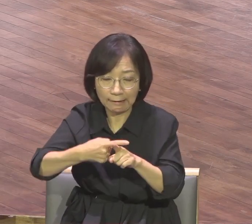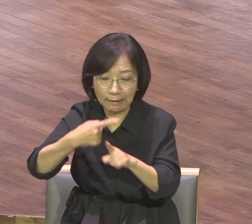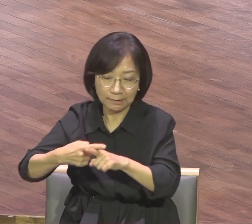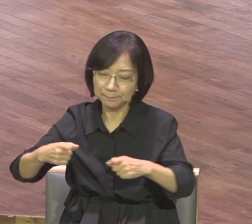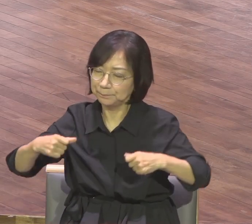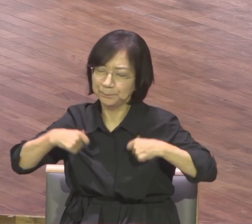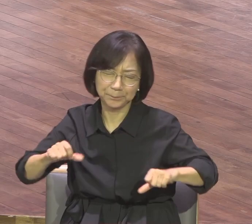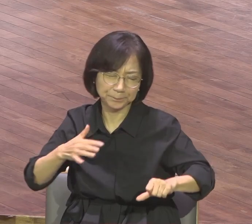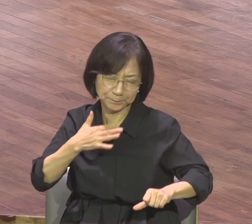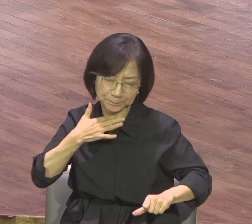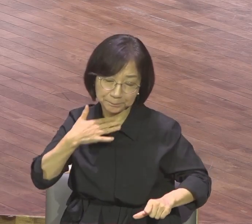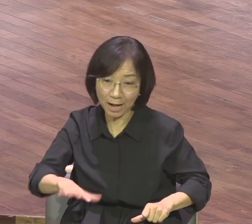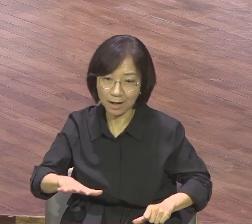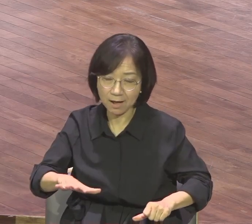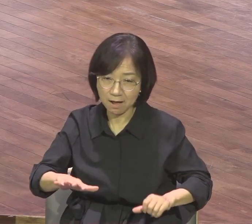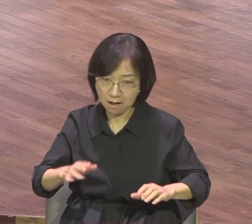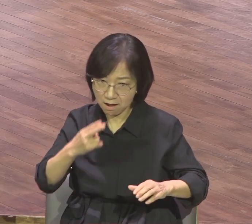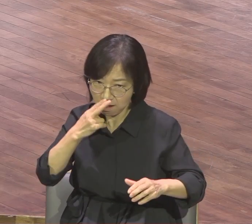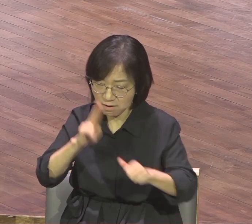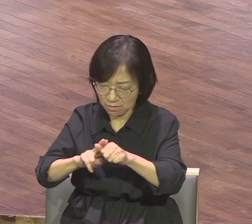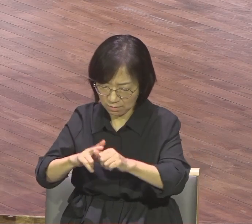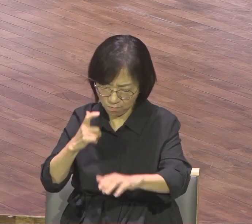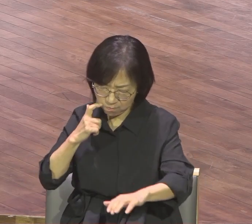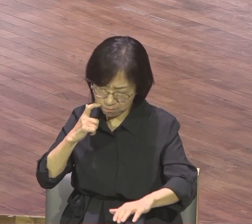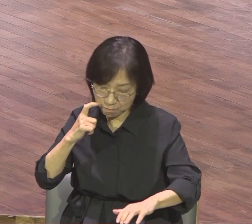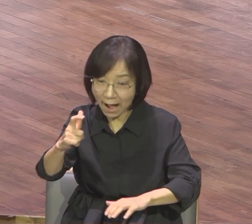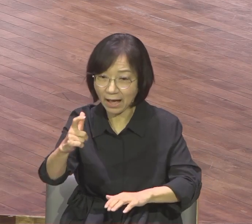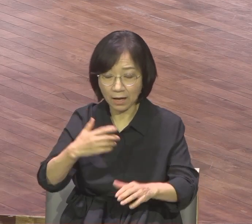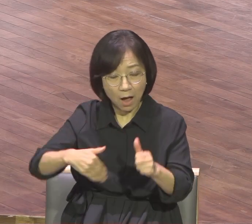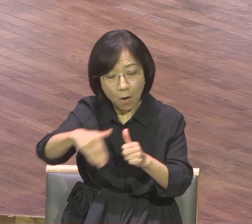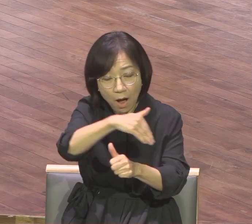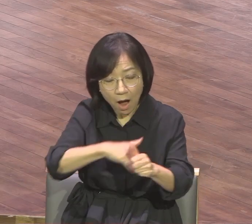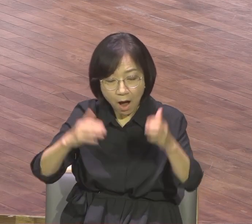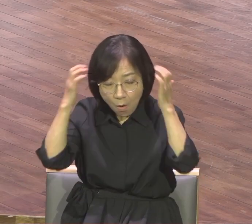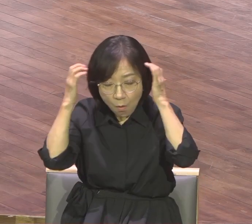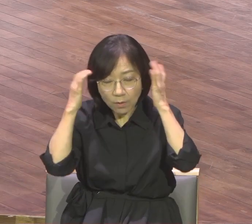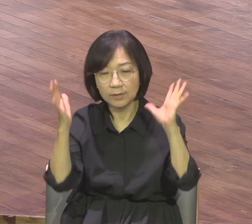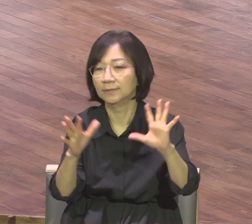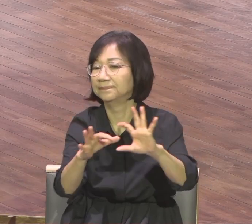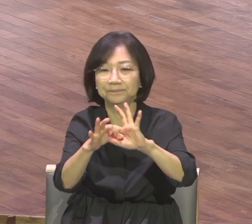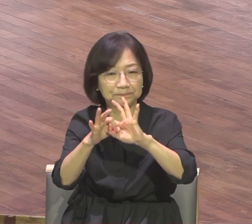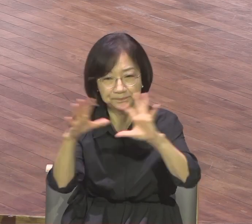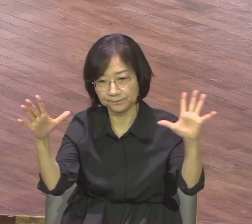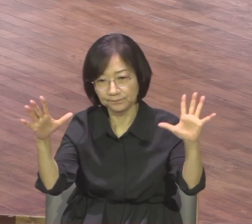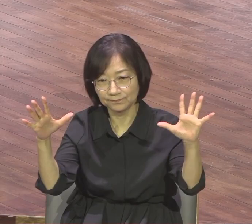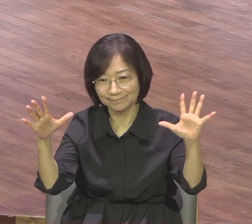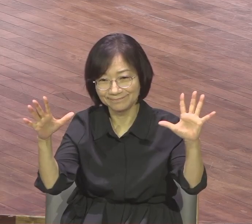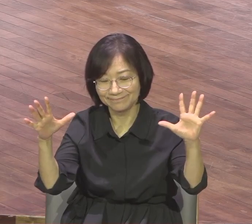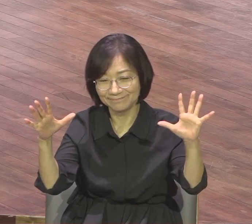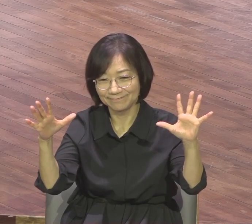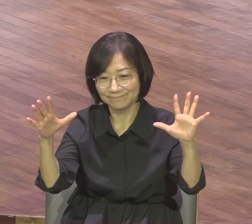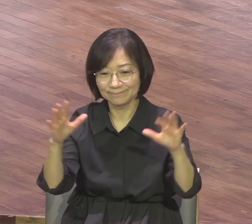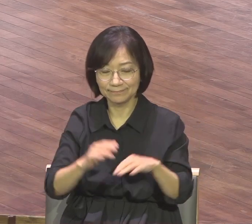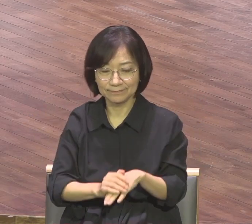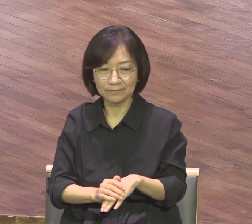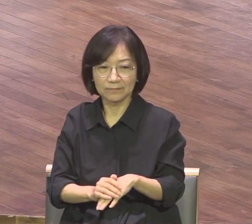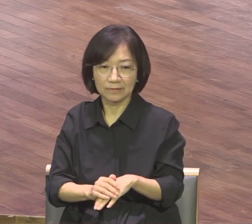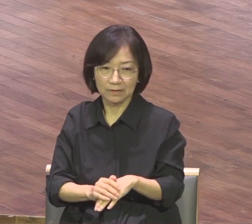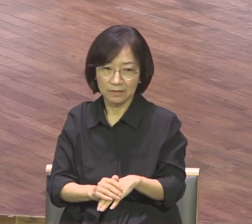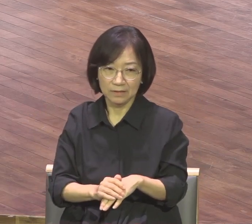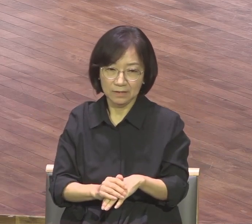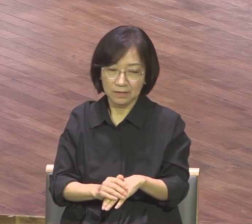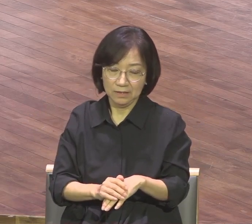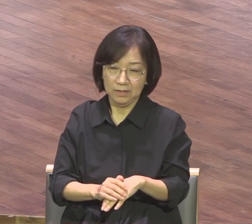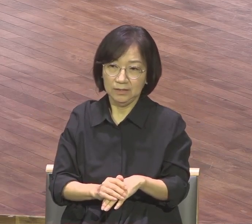도전이야. 그 환경이 어떻든 상관없이 그것을 잘 감당할